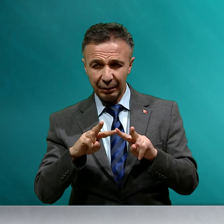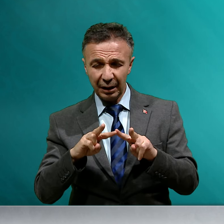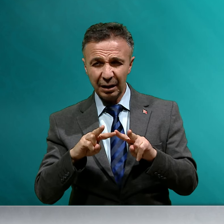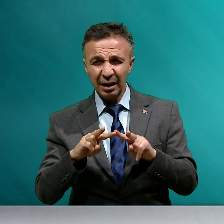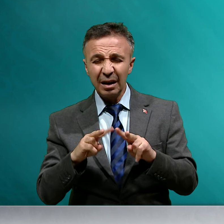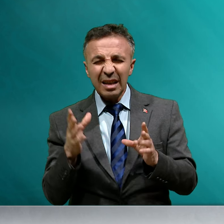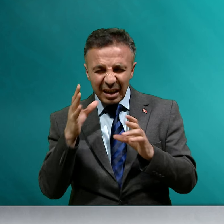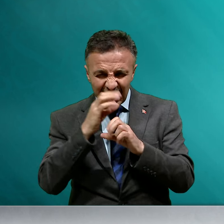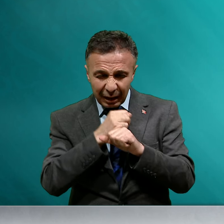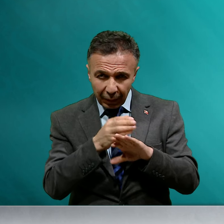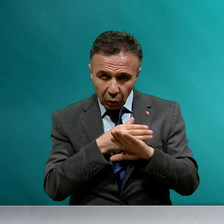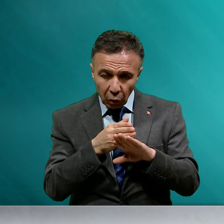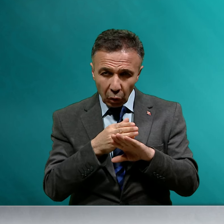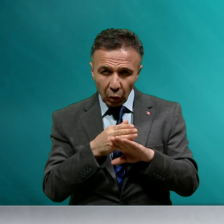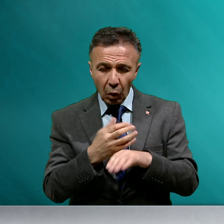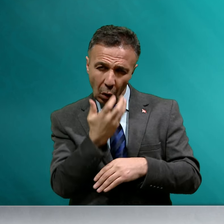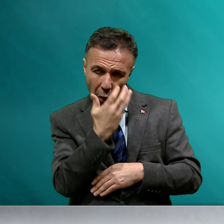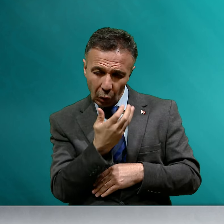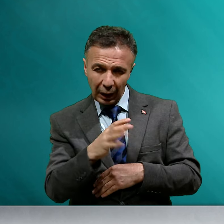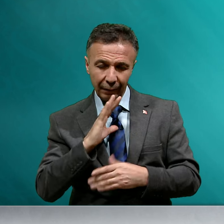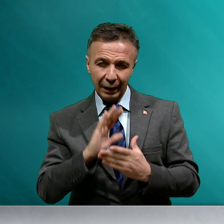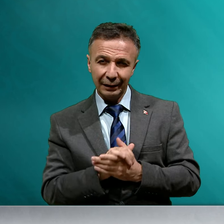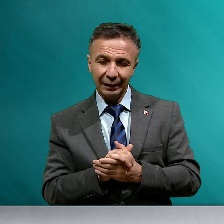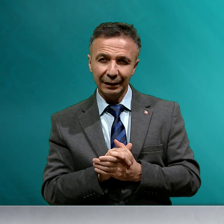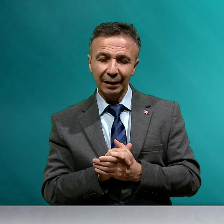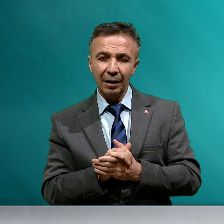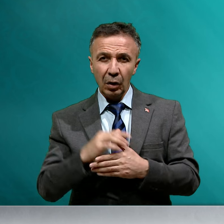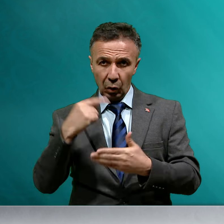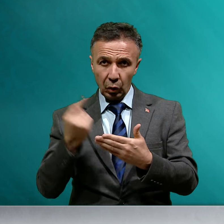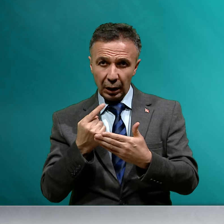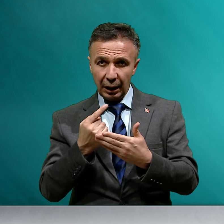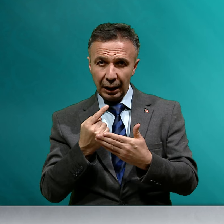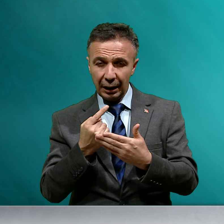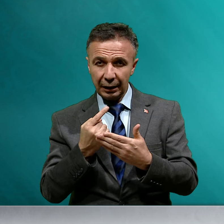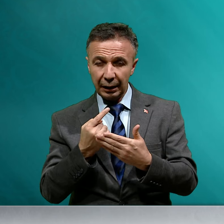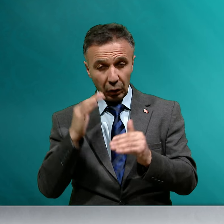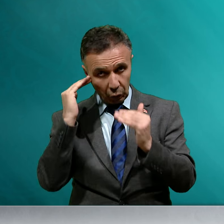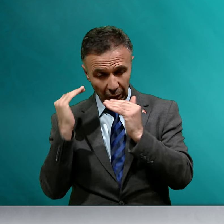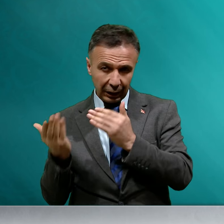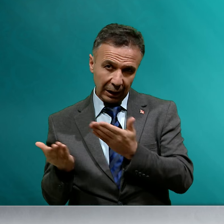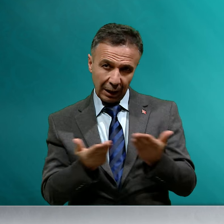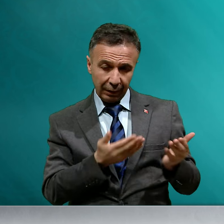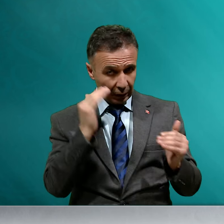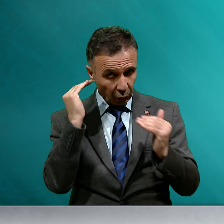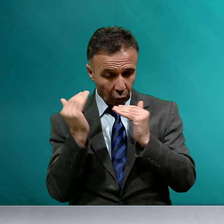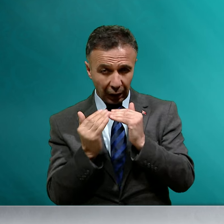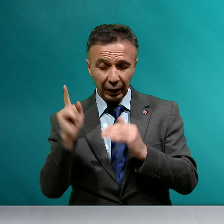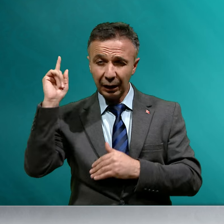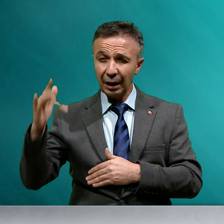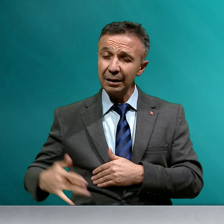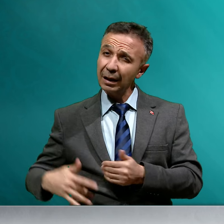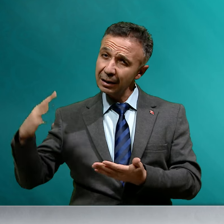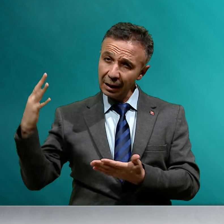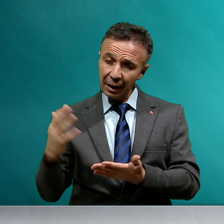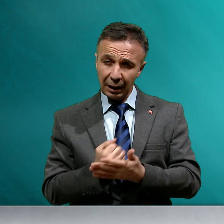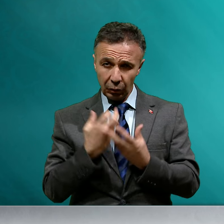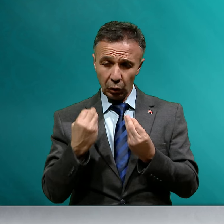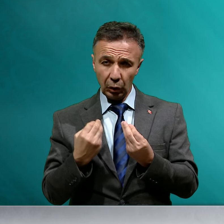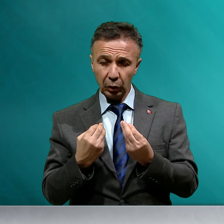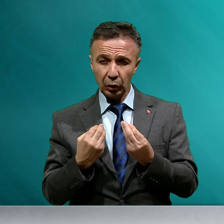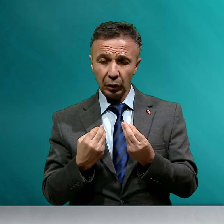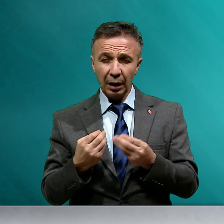öğütlerle doludur. Onun davetine kulak veren Rabbinin rızasını kazanır. Ona